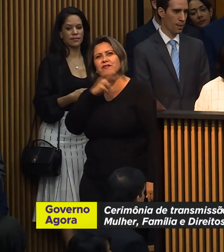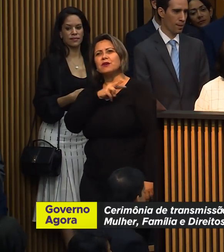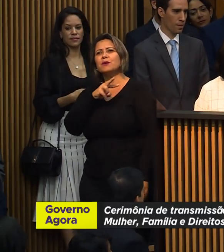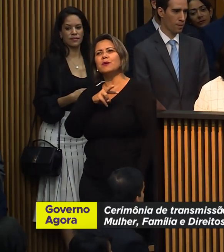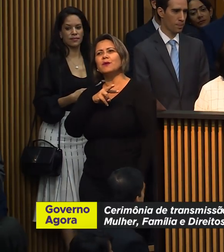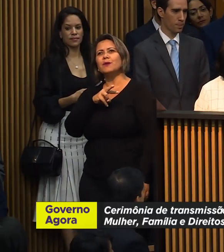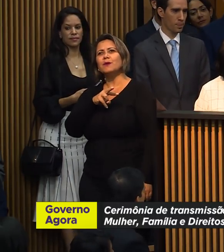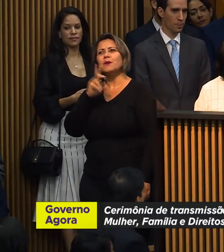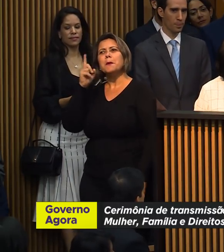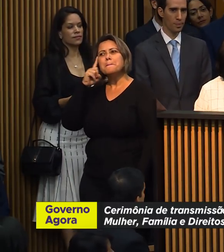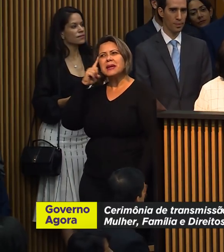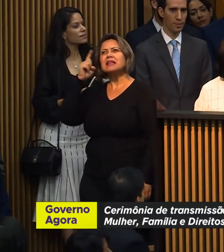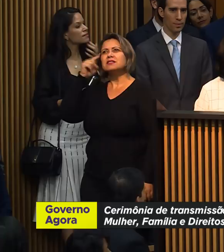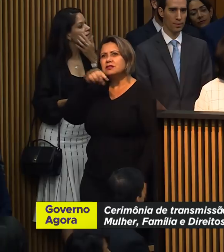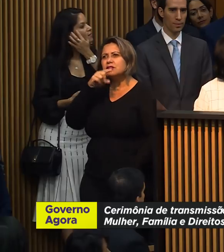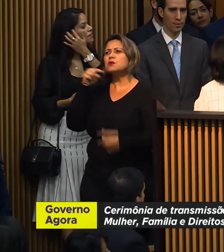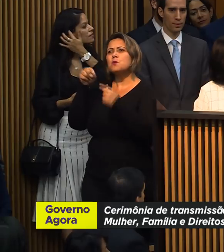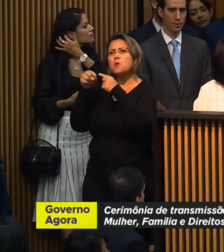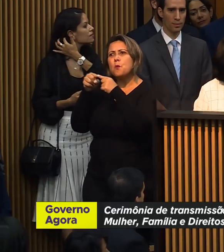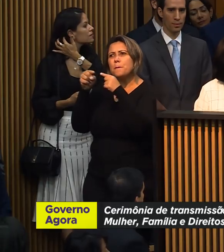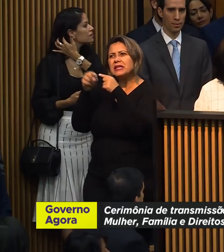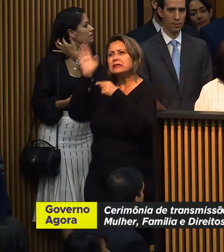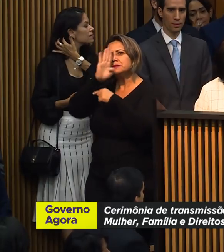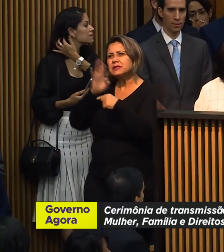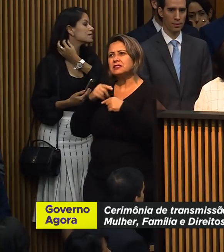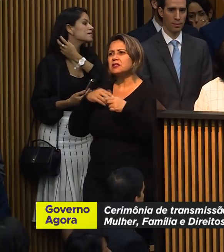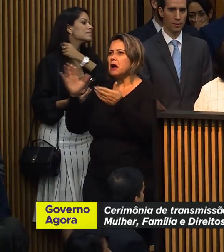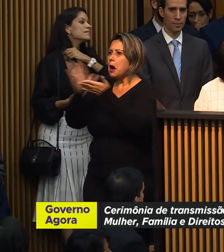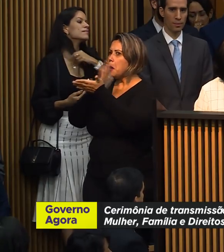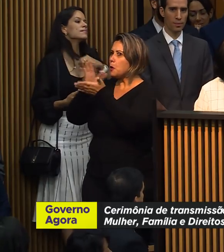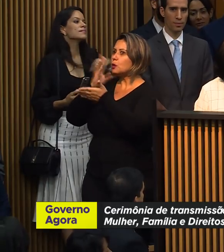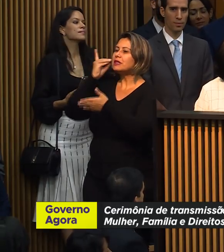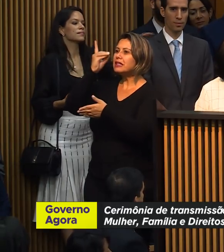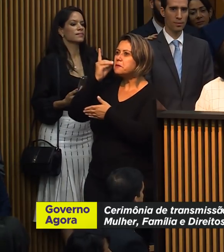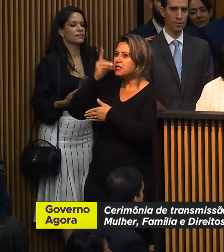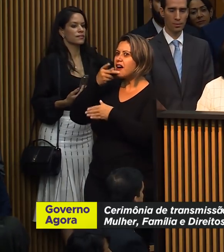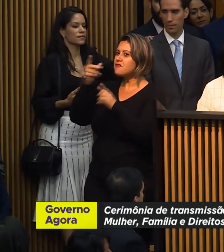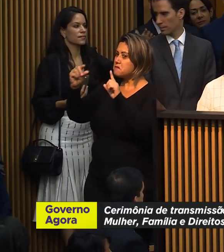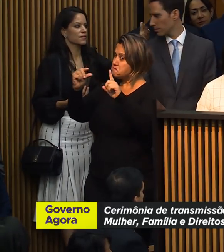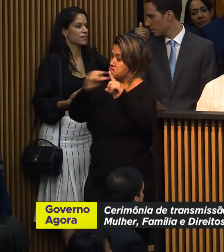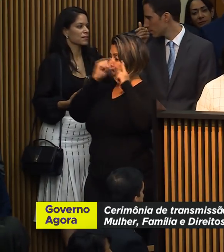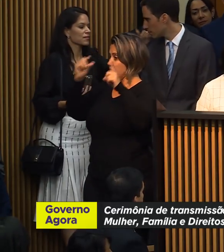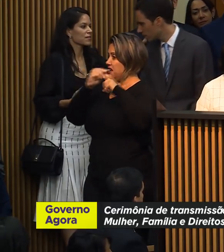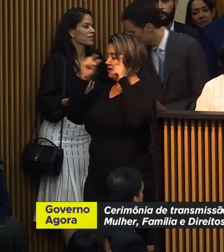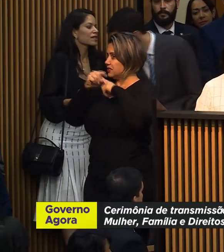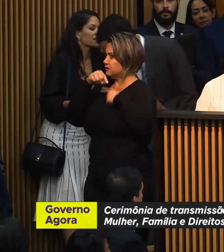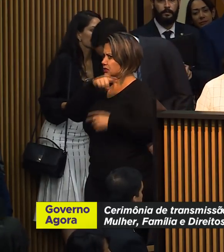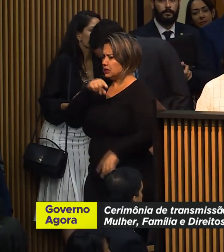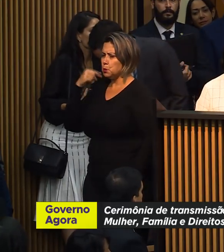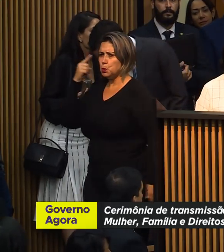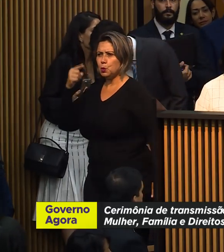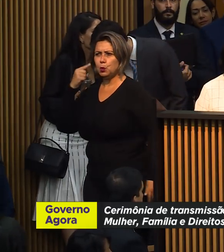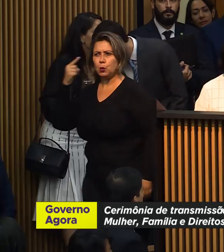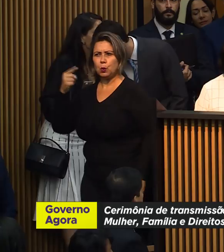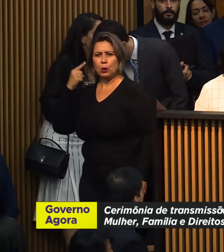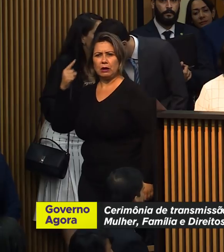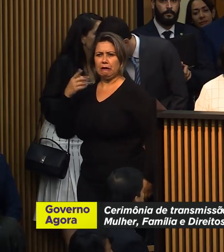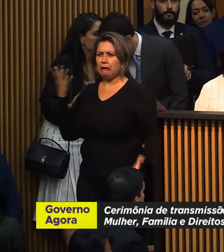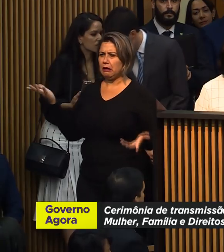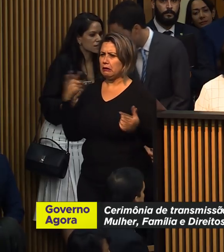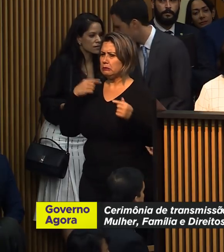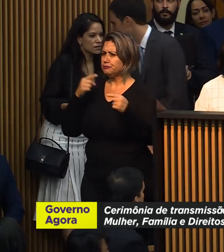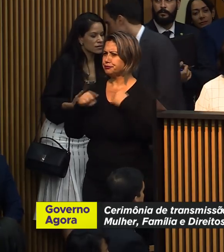novo tempo para o Brasil. Nos chamaram de loucos, deputados. Nos chamaram de malucos algumas